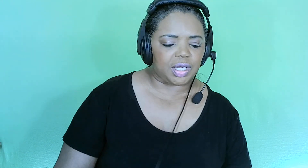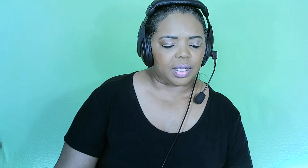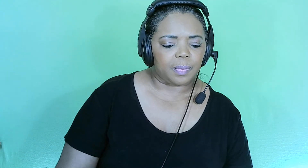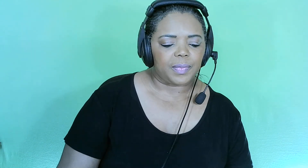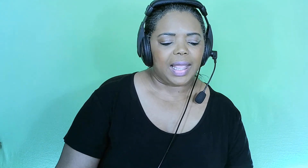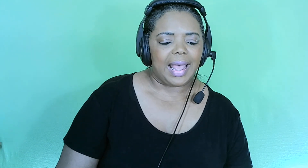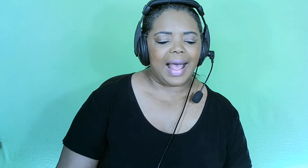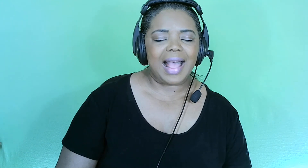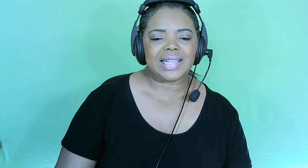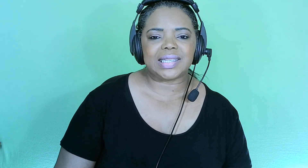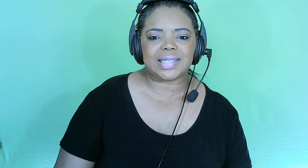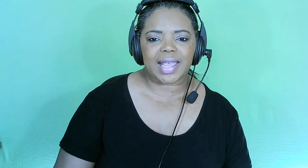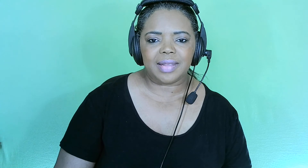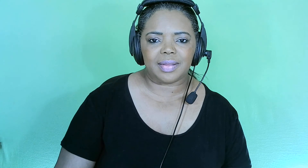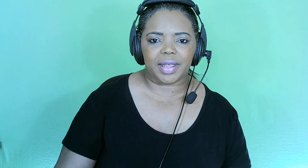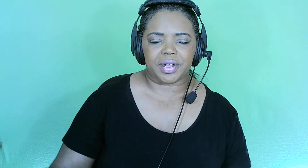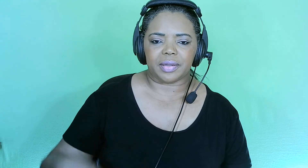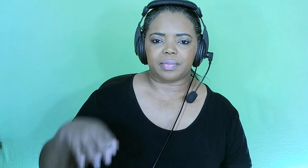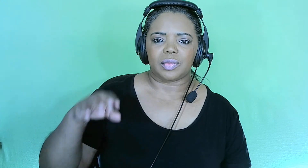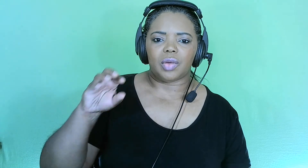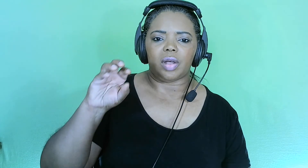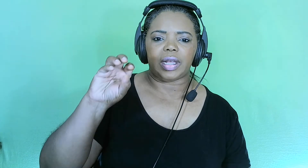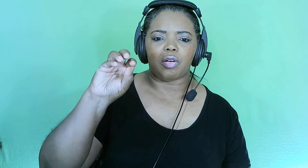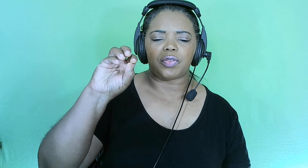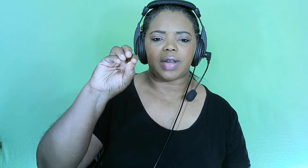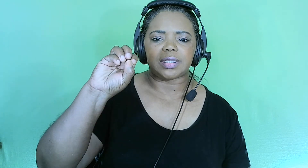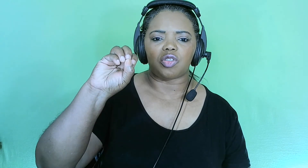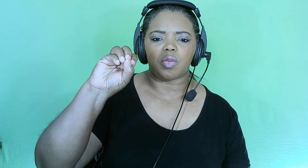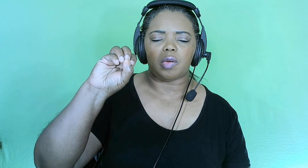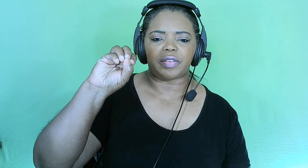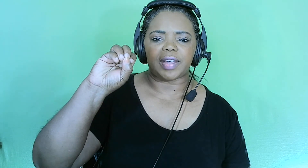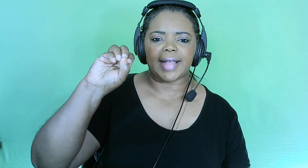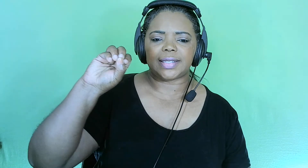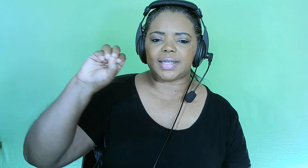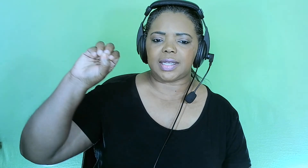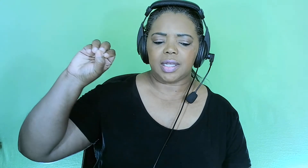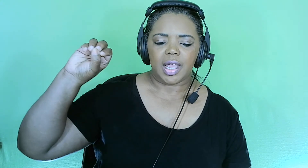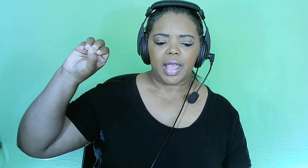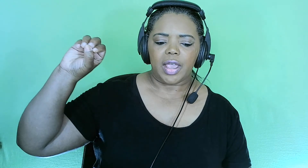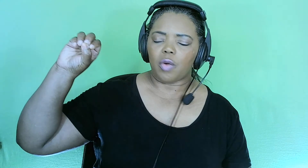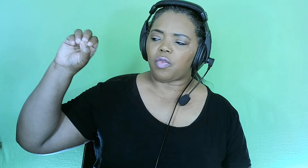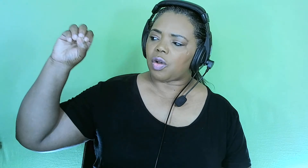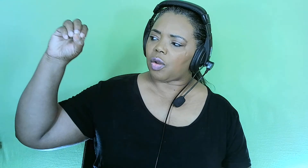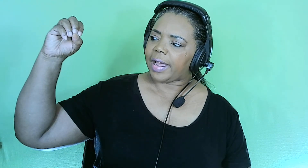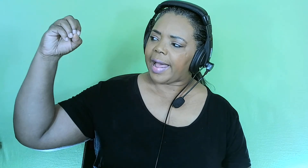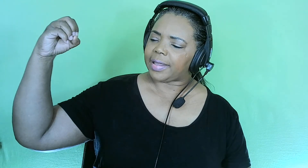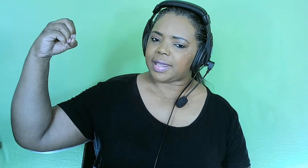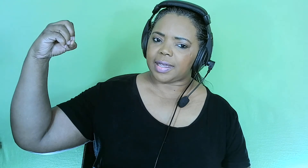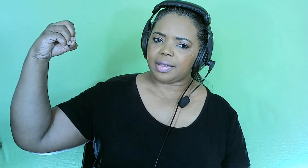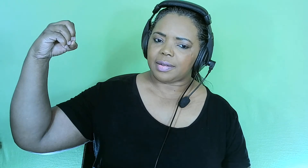de acender. Olha, a configuração de mão vai ficar assim. Eu vou colocar aqui,